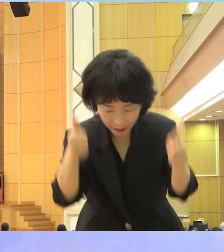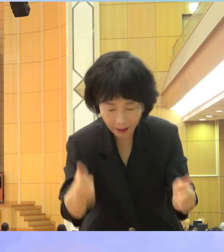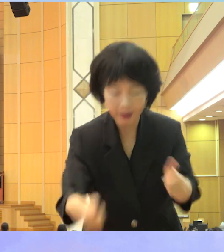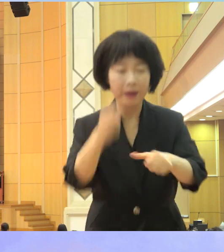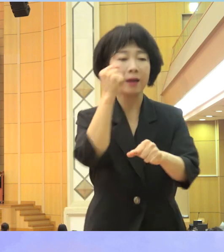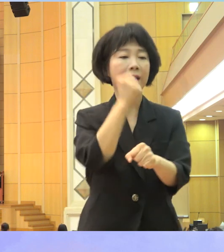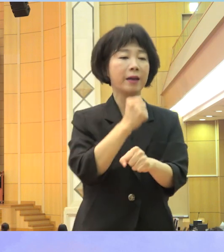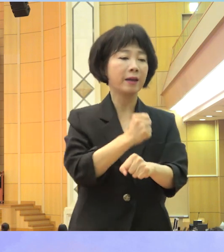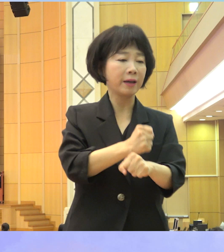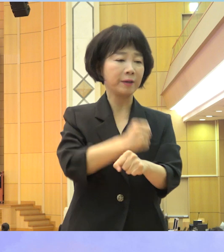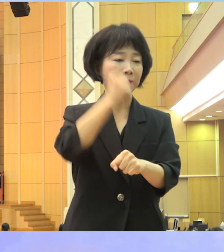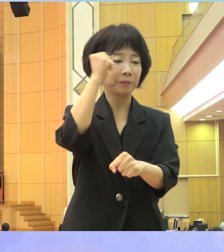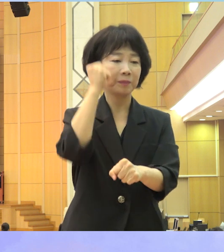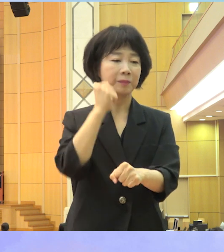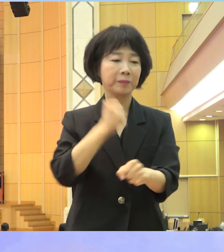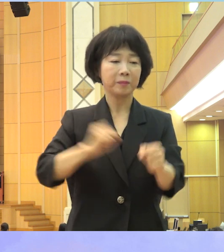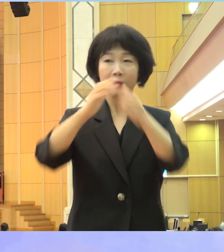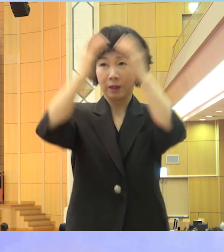경배하네.